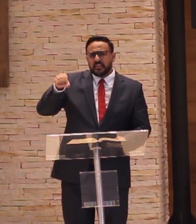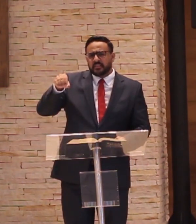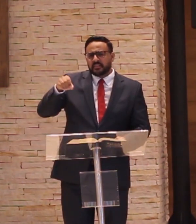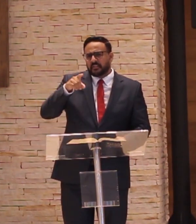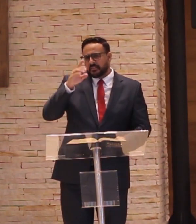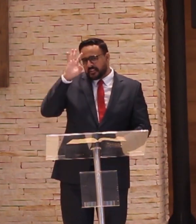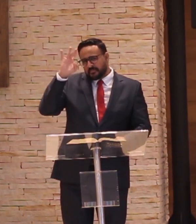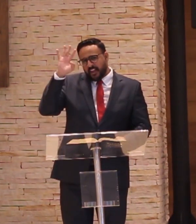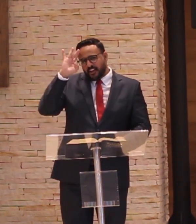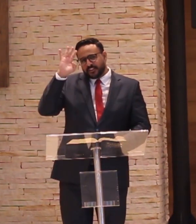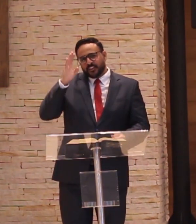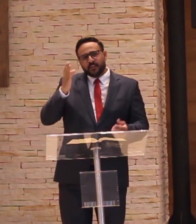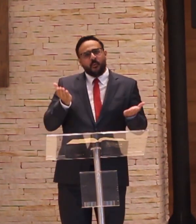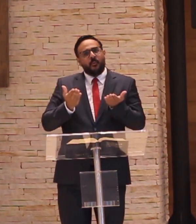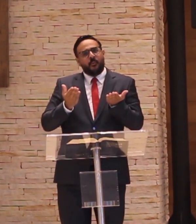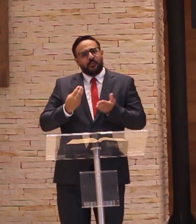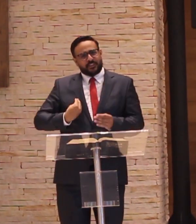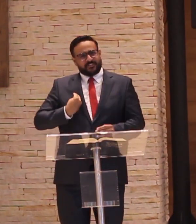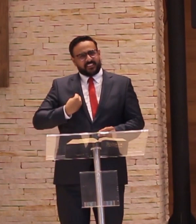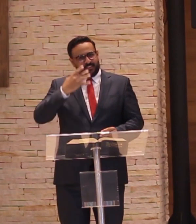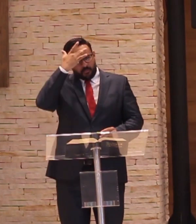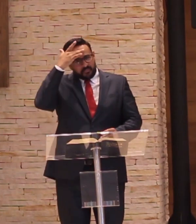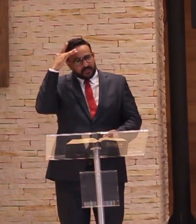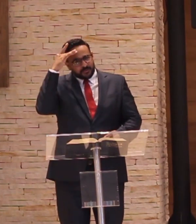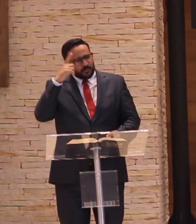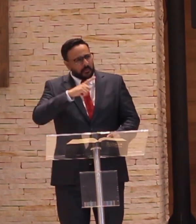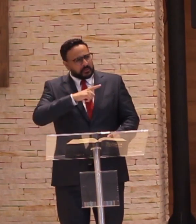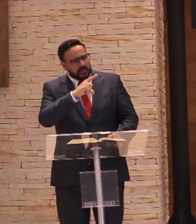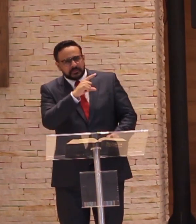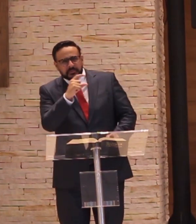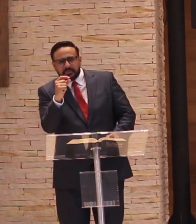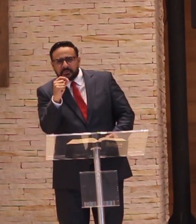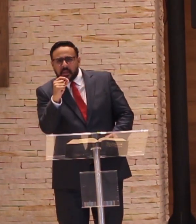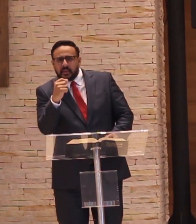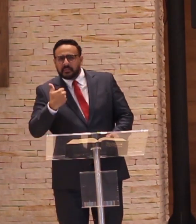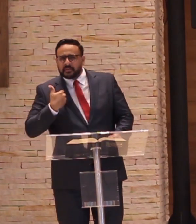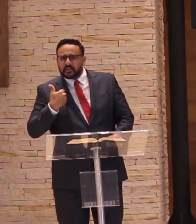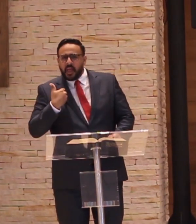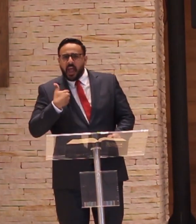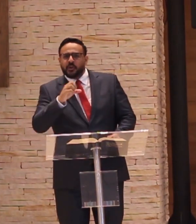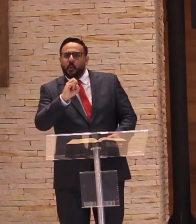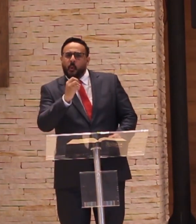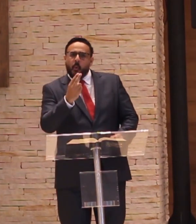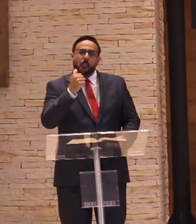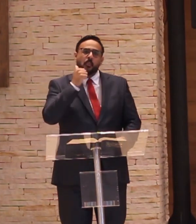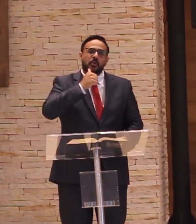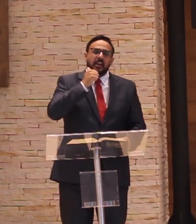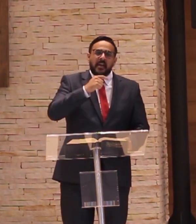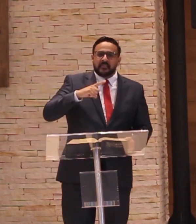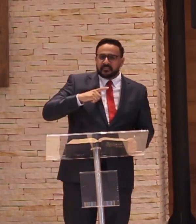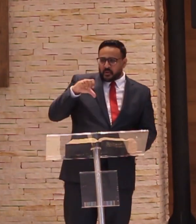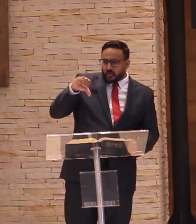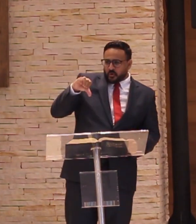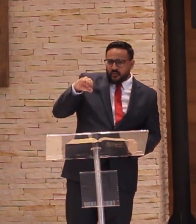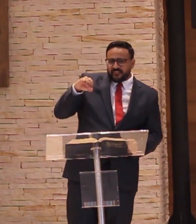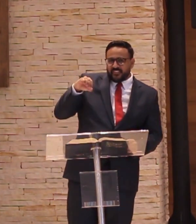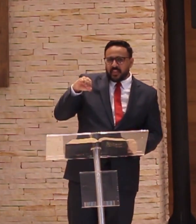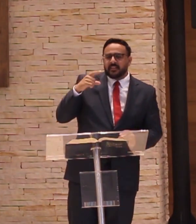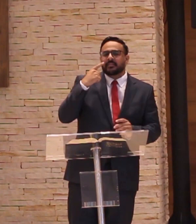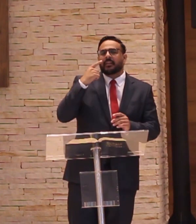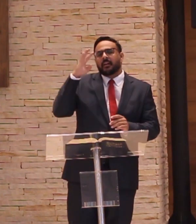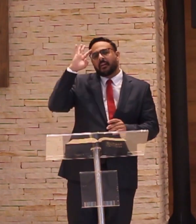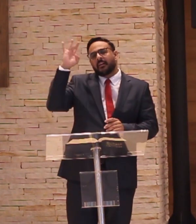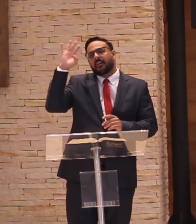idade, Abraão com 100 anos e Sara com 90, eles tinham essa dúvida. Pensa nos dias de hoje, um homem de